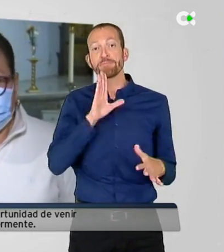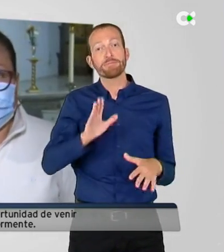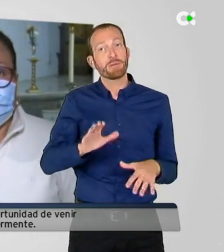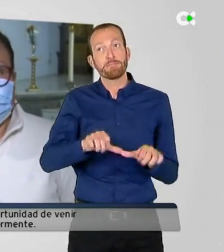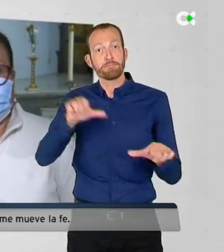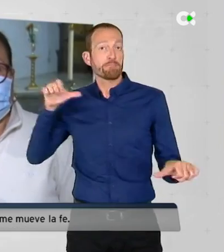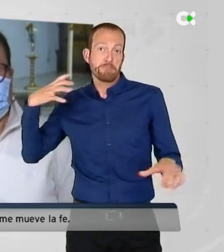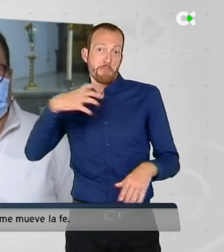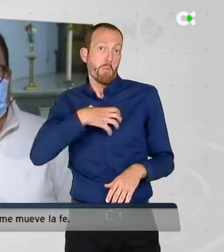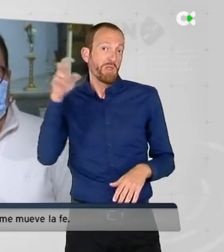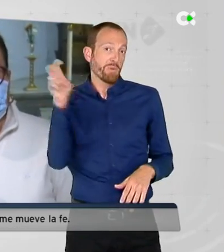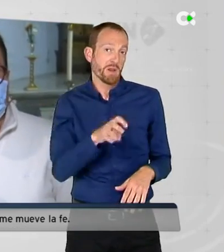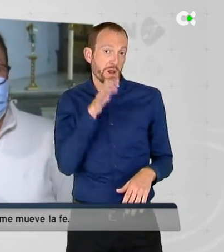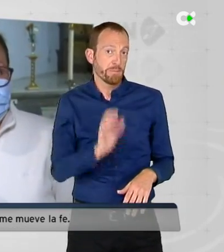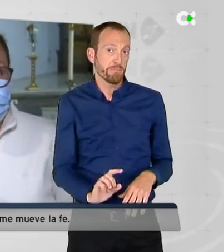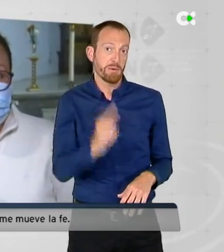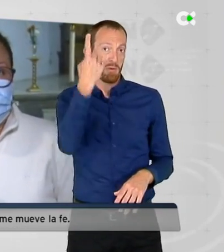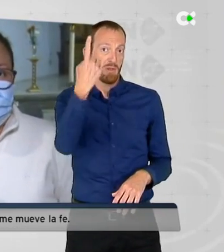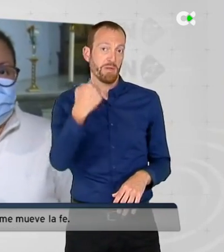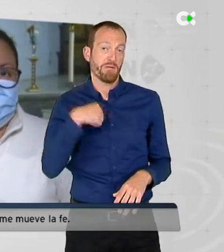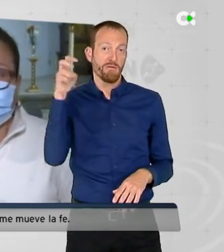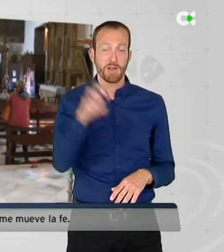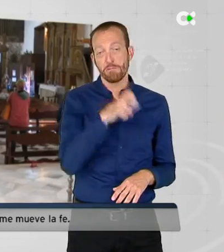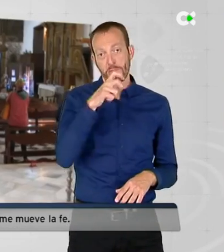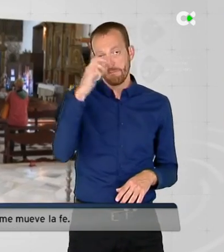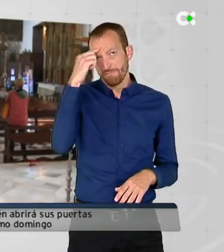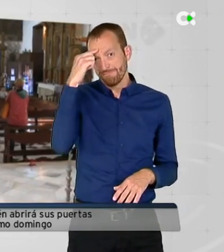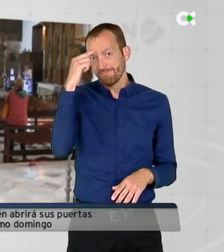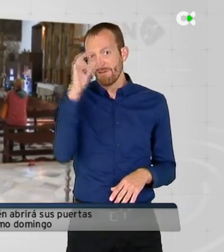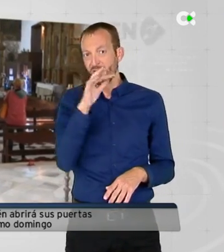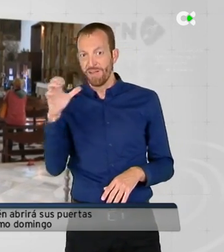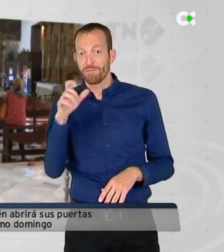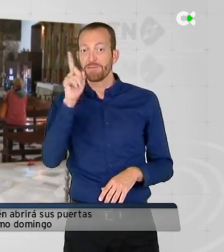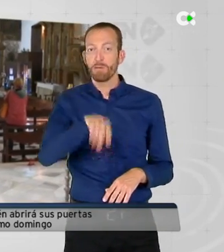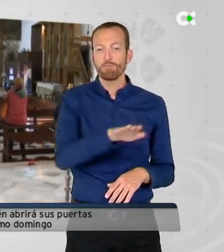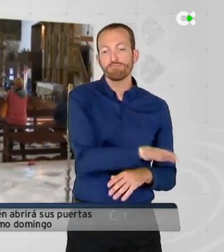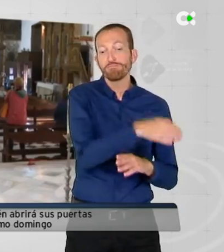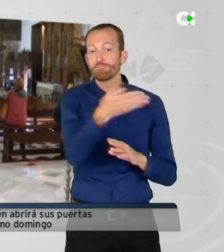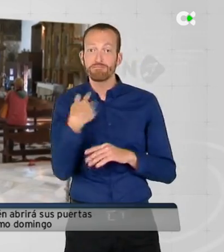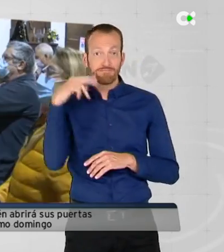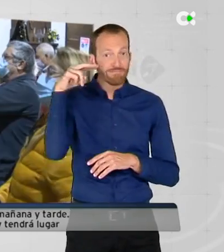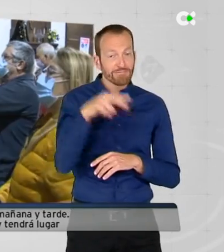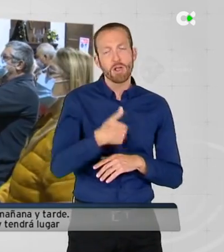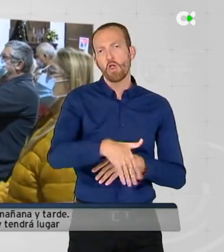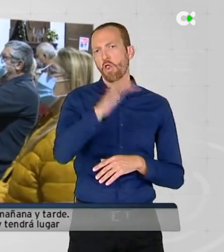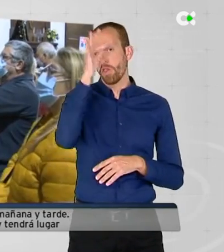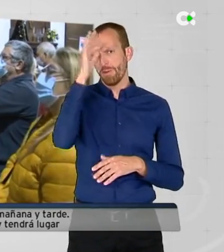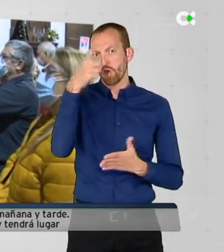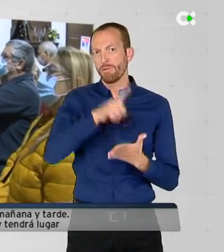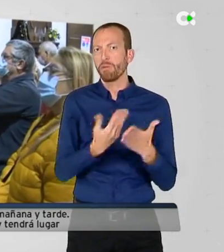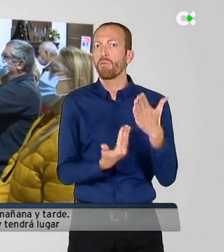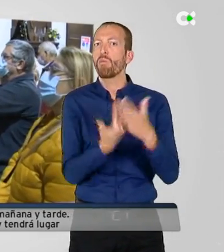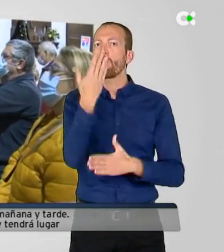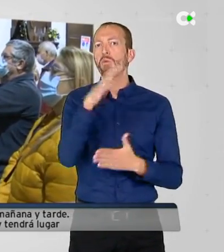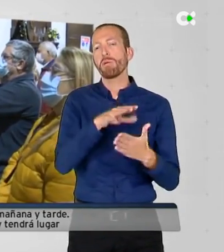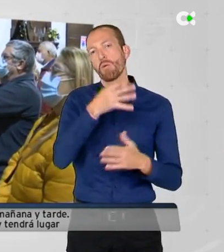anteriormente y vengo porque, bueno, me mueve la fe. El sarcófago también abrirá sus puertas este próximo domingo en horario de mañana